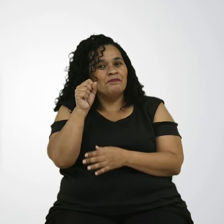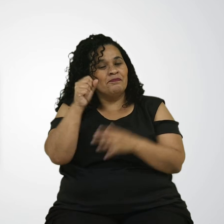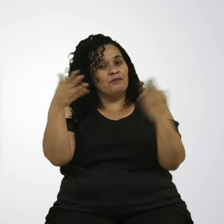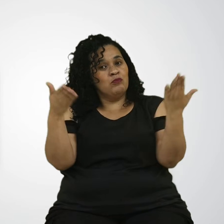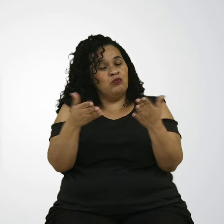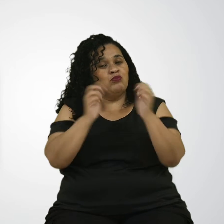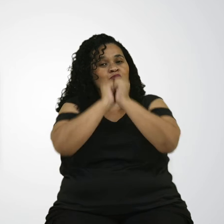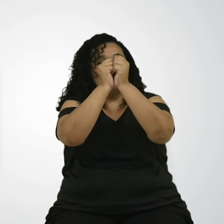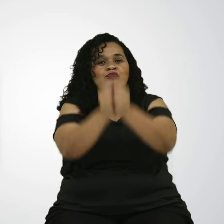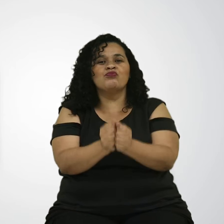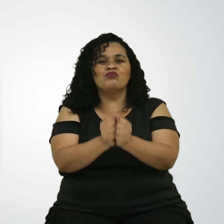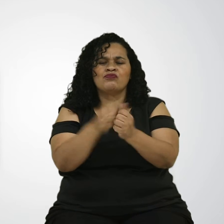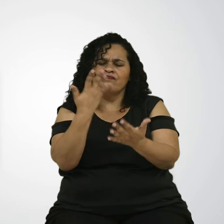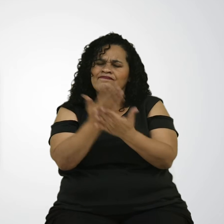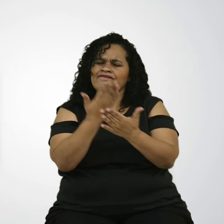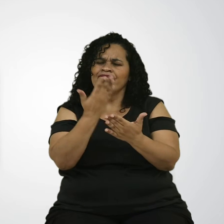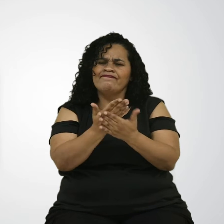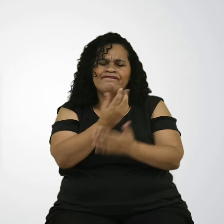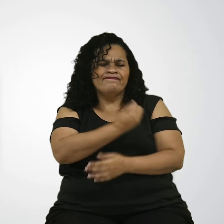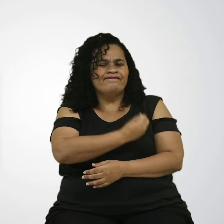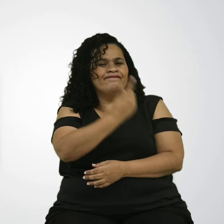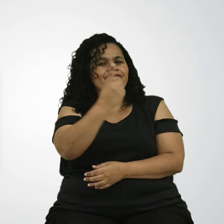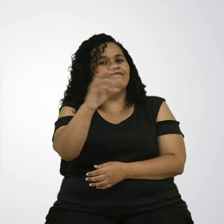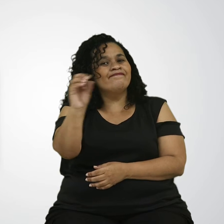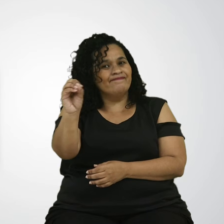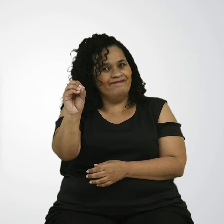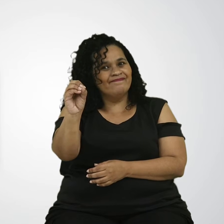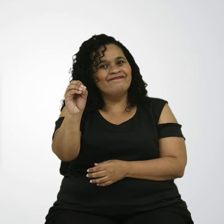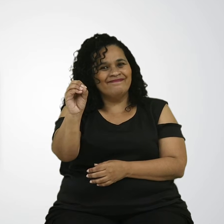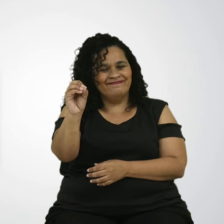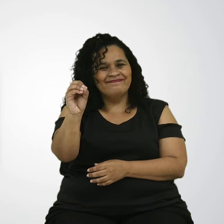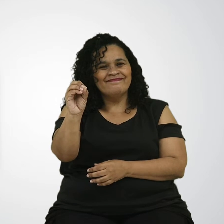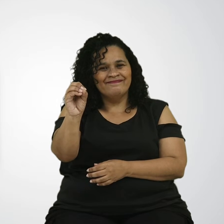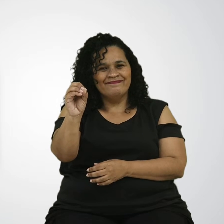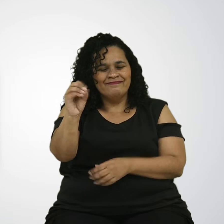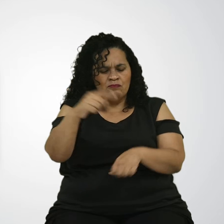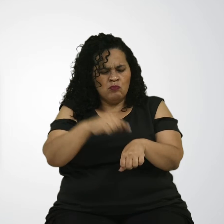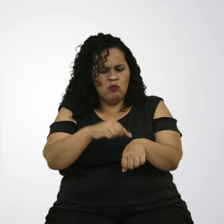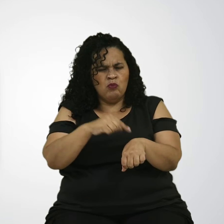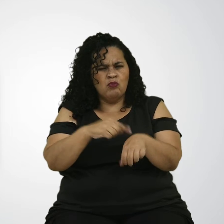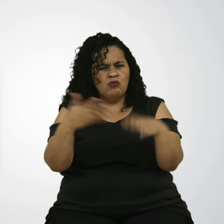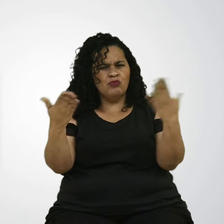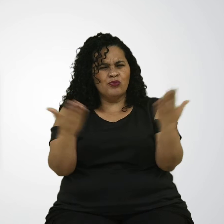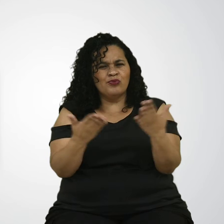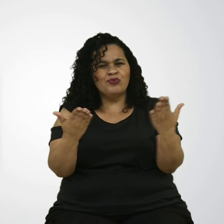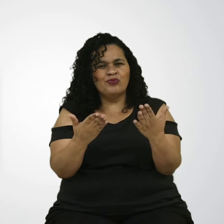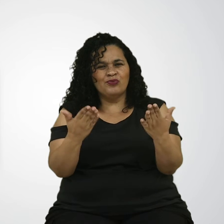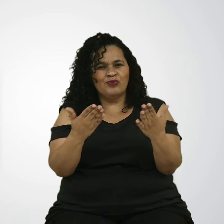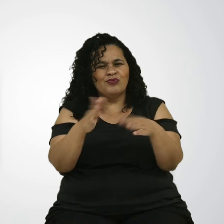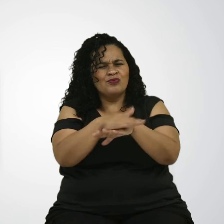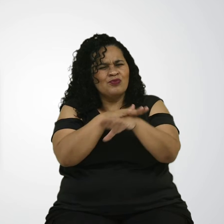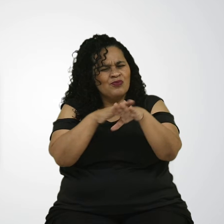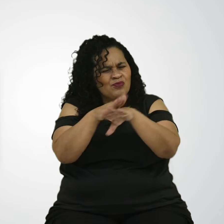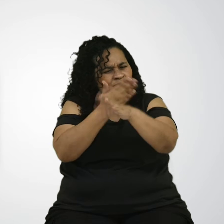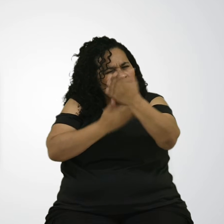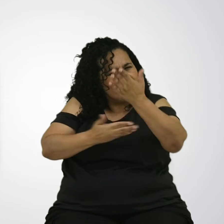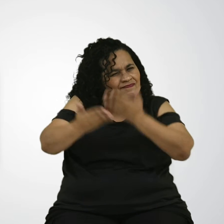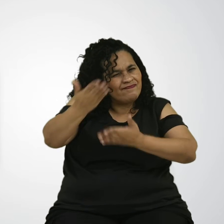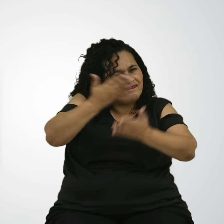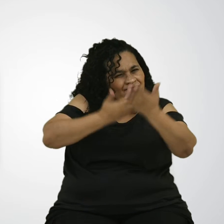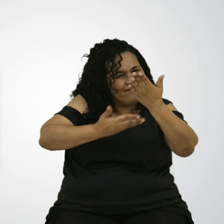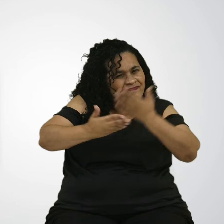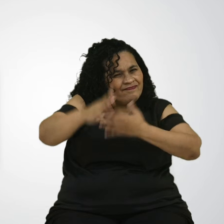a lição de número 10. Então, vai ser um momento da gente conversar